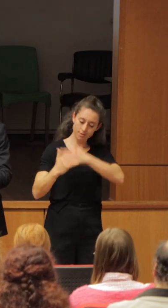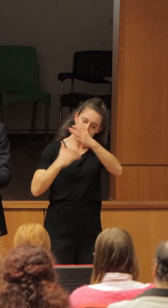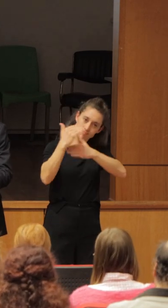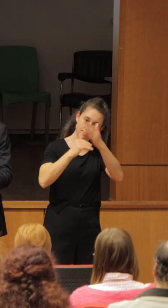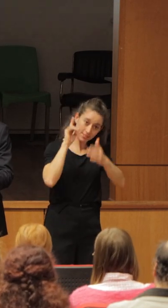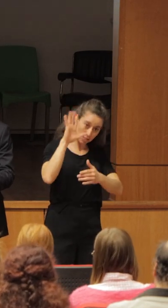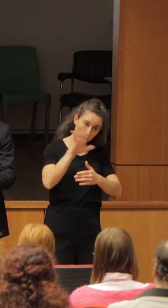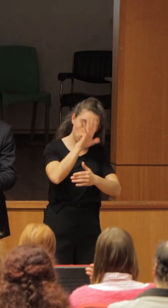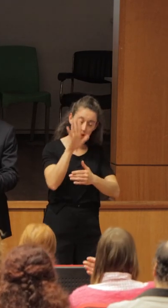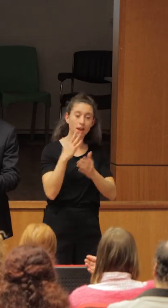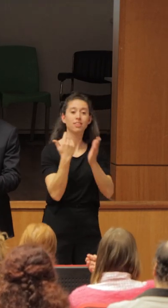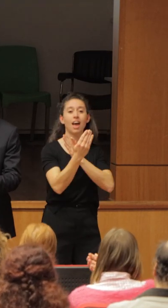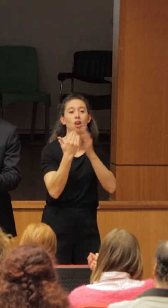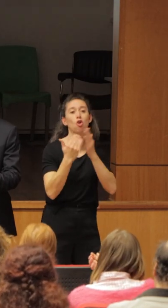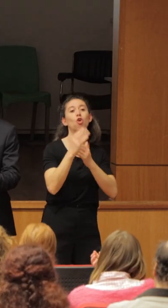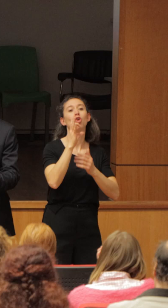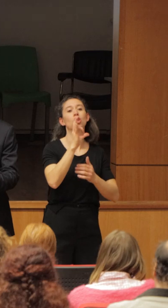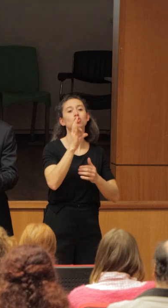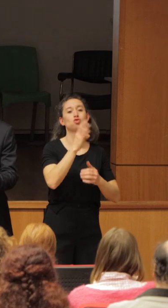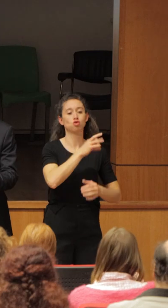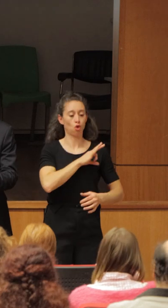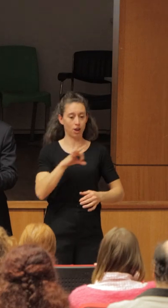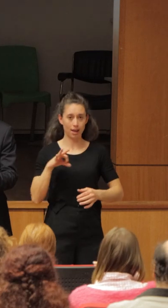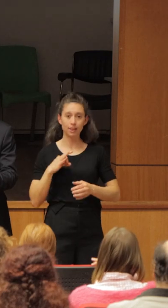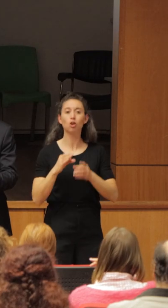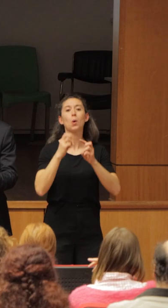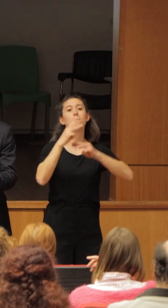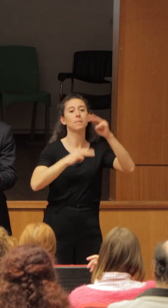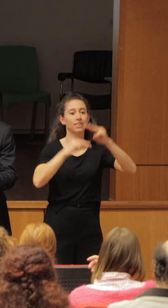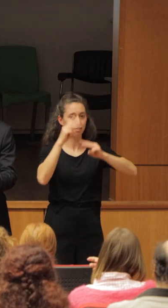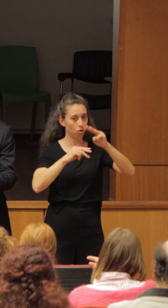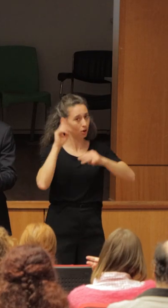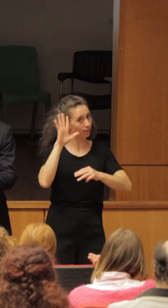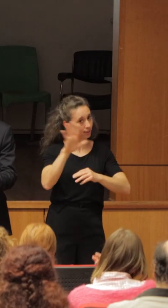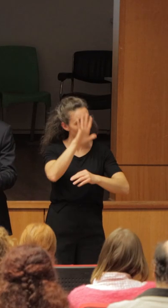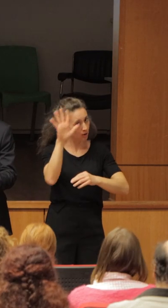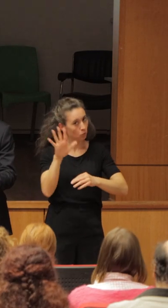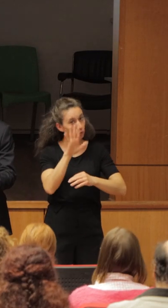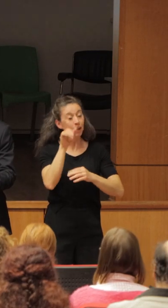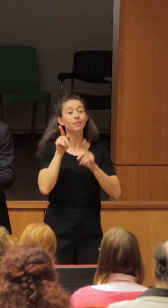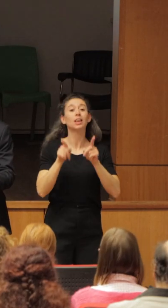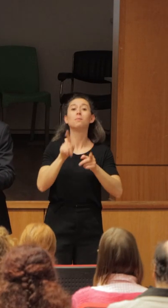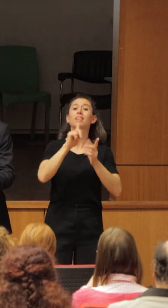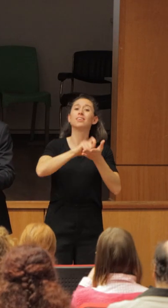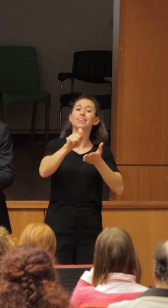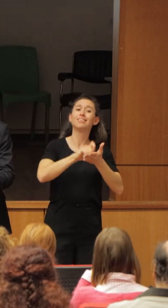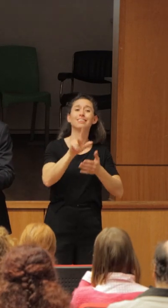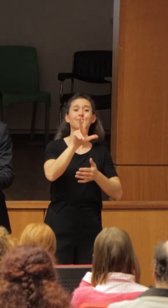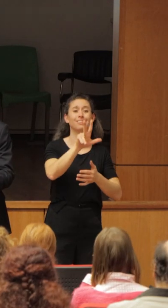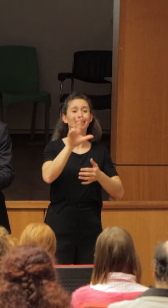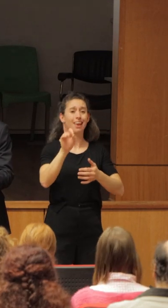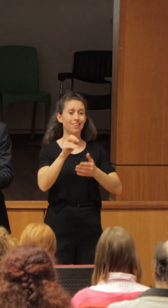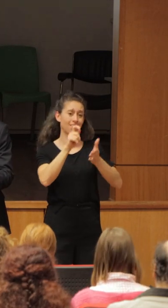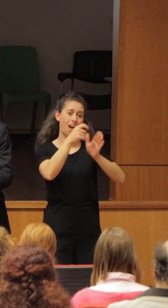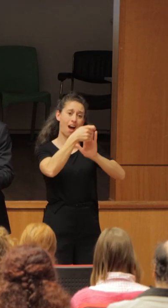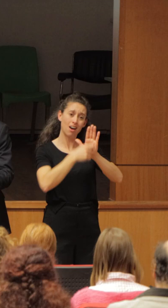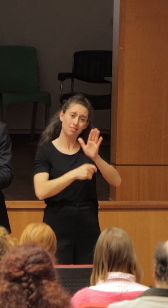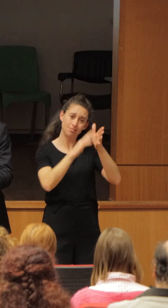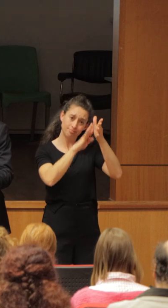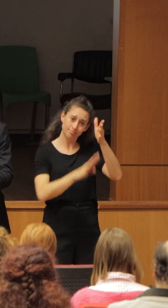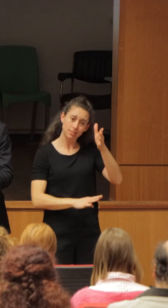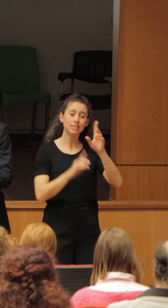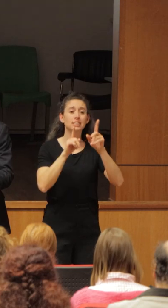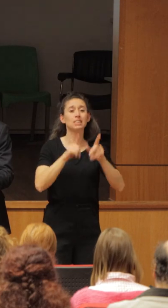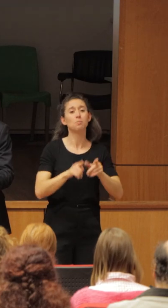psicología, diálogos socráticos, recuerdos tempranos, metáforas terapéuticas. Es autora de más de 3 artículos y editora de la serie de